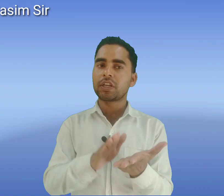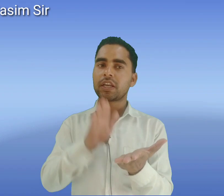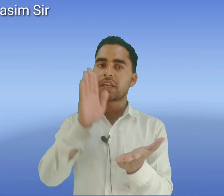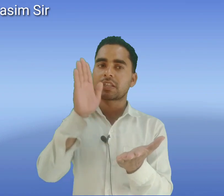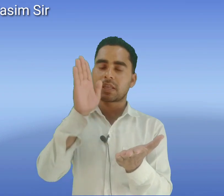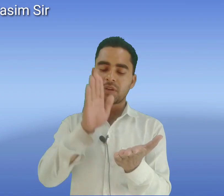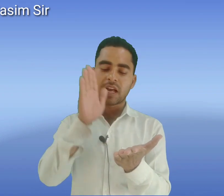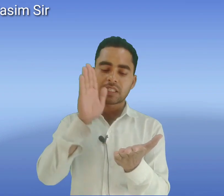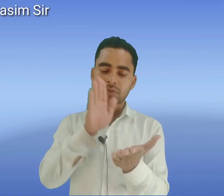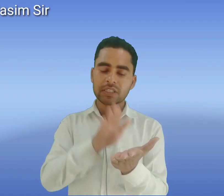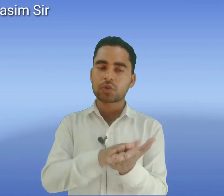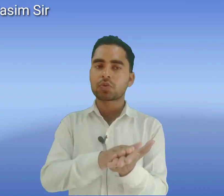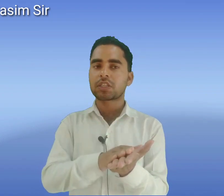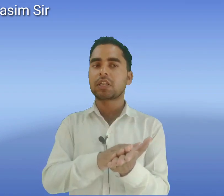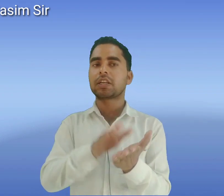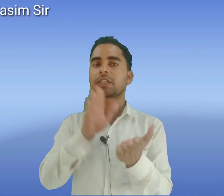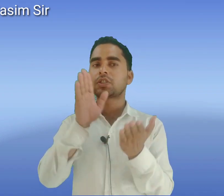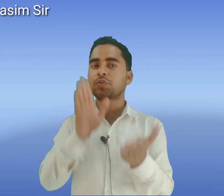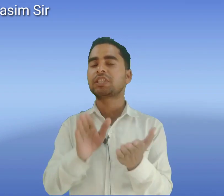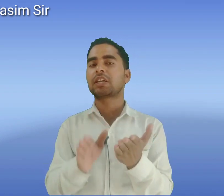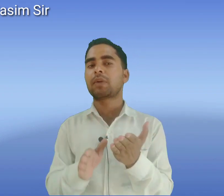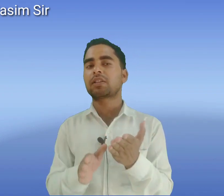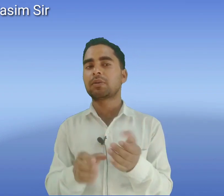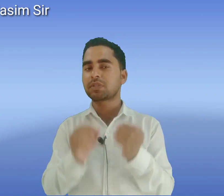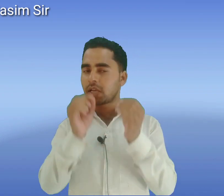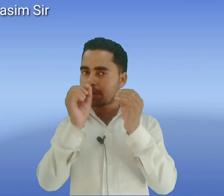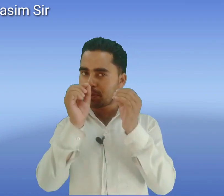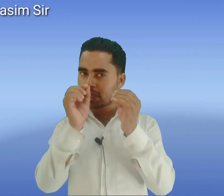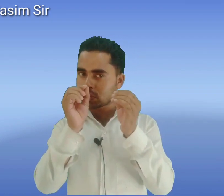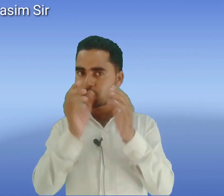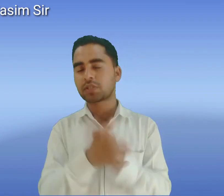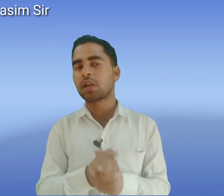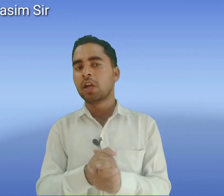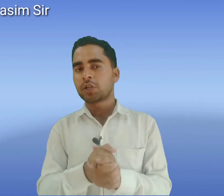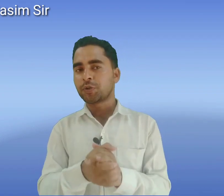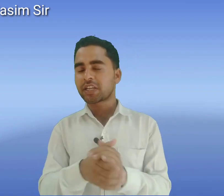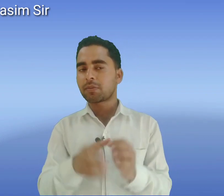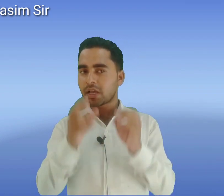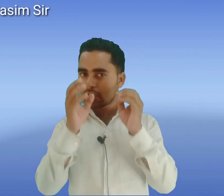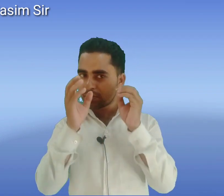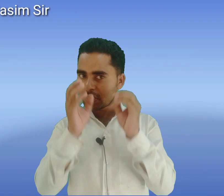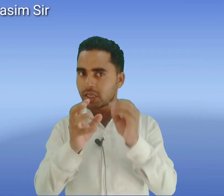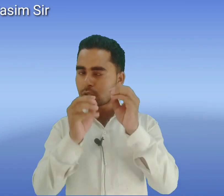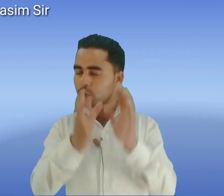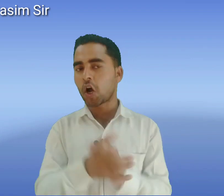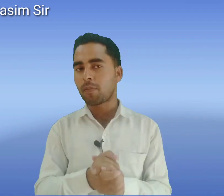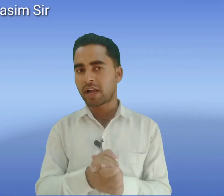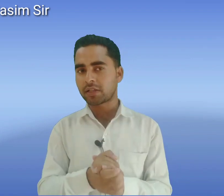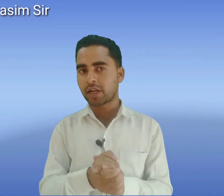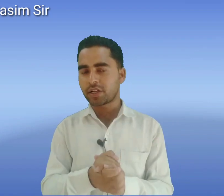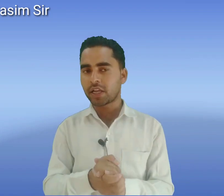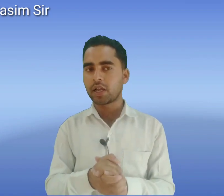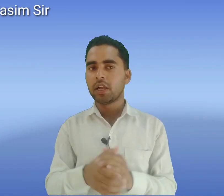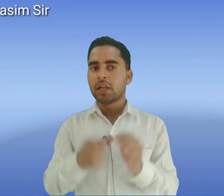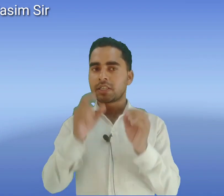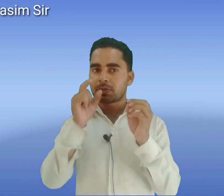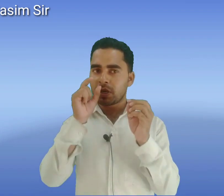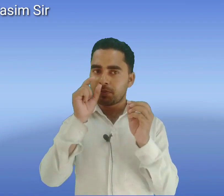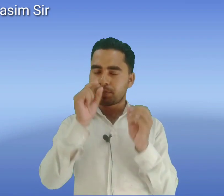उन्होंने एक सभी राज्य वासियों से एक ट्वीट के माध्यम से अपने इस बीच Twitter के माध्यम से एक सुझाव मांगा था ठीक है इसमें